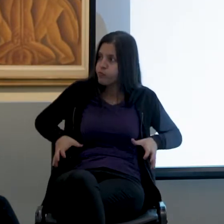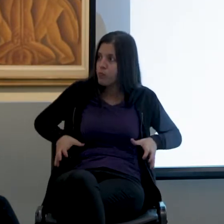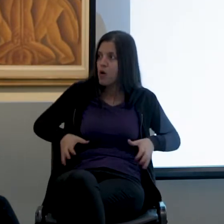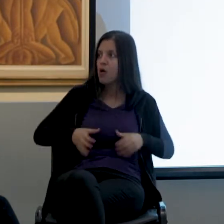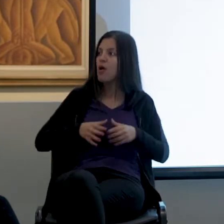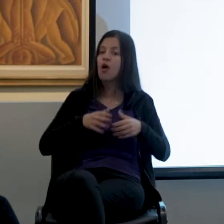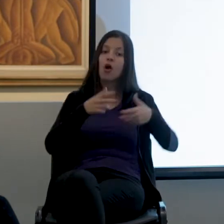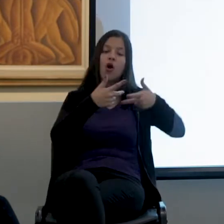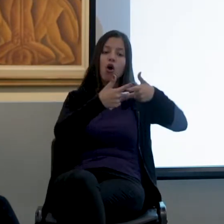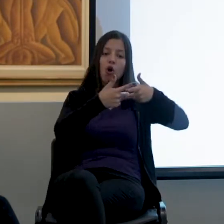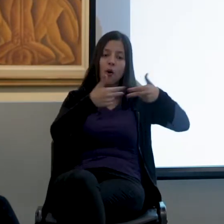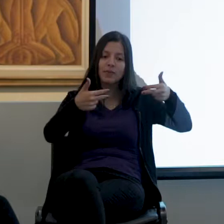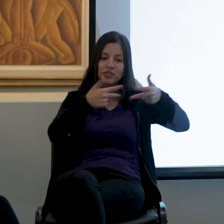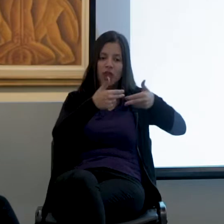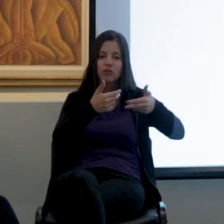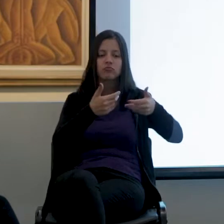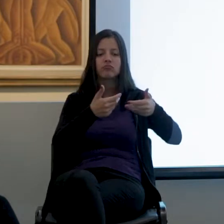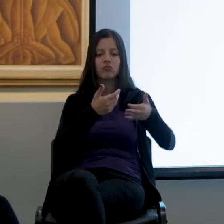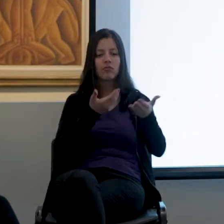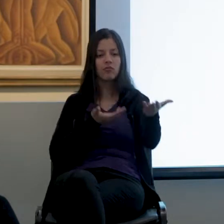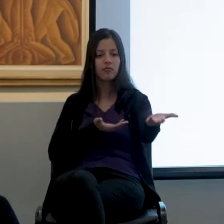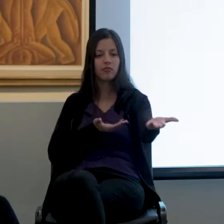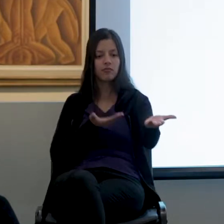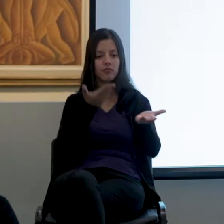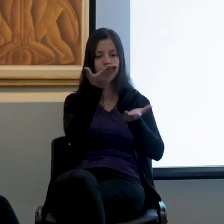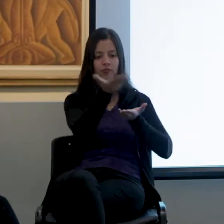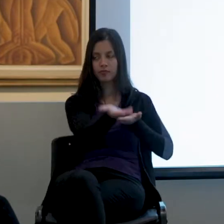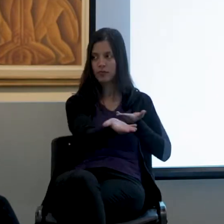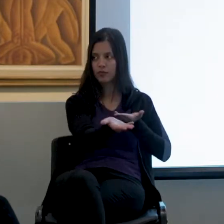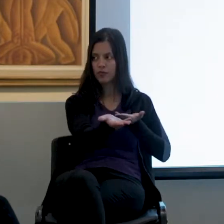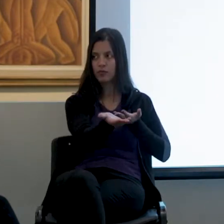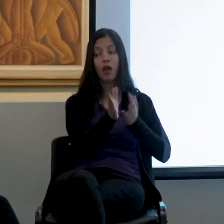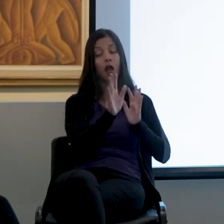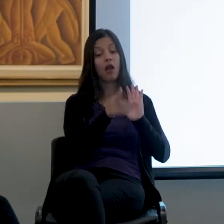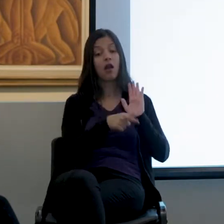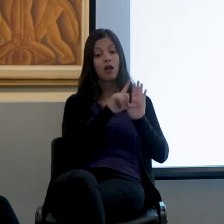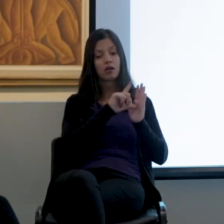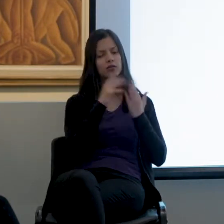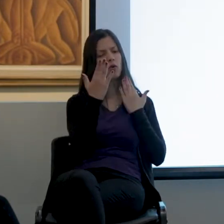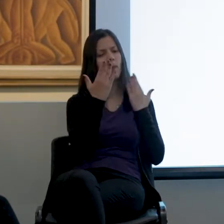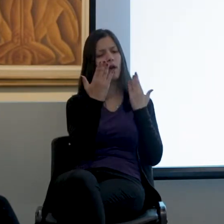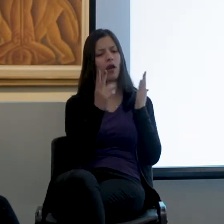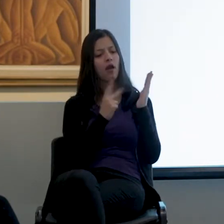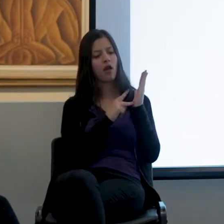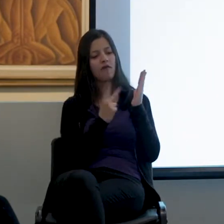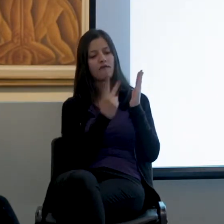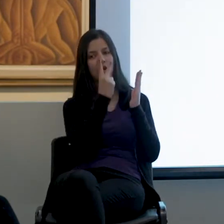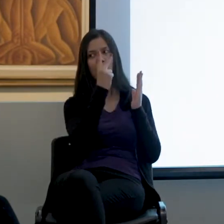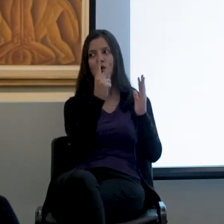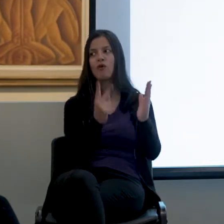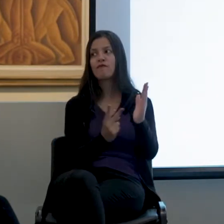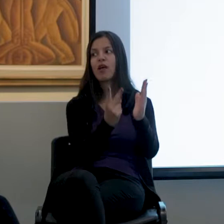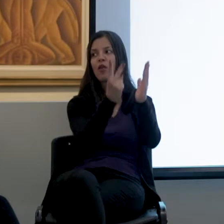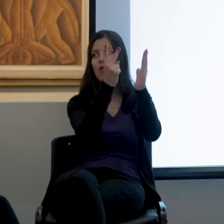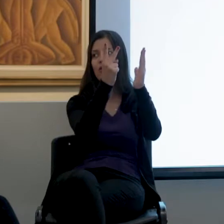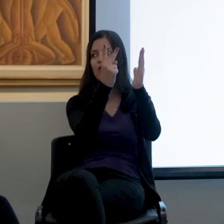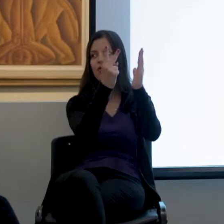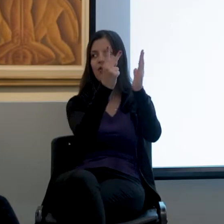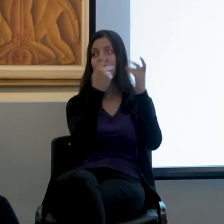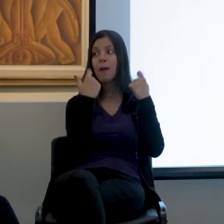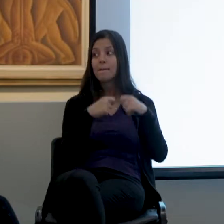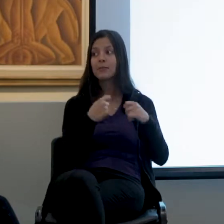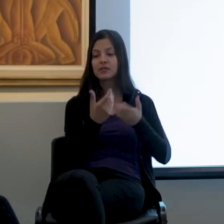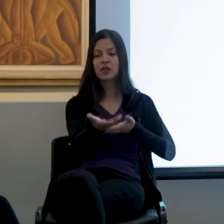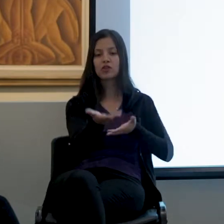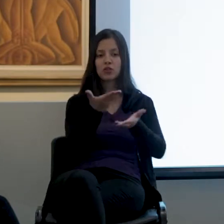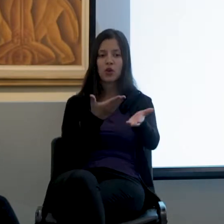Todo objeto de troca tem que ser valorizado. Ou seja, tudo que interessa é uma troca